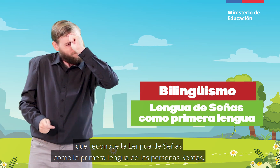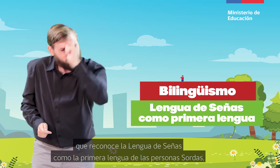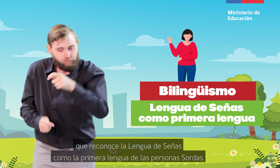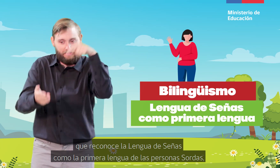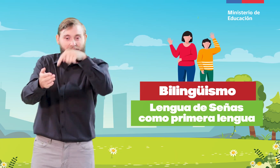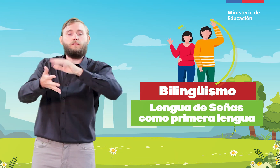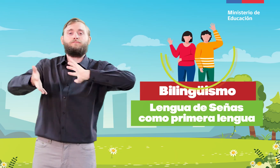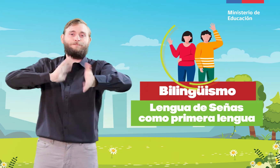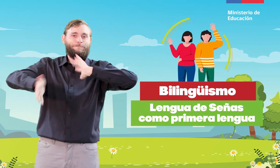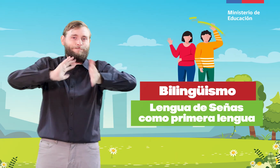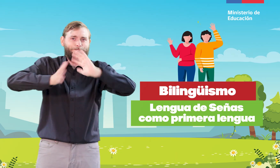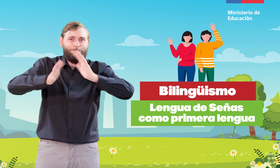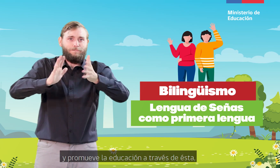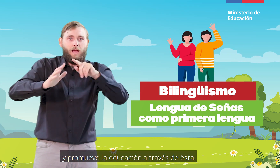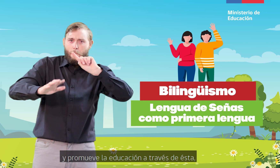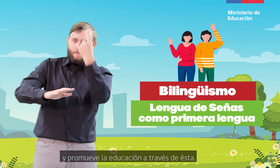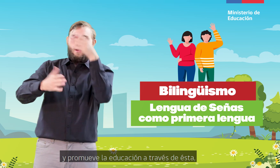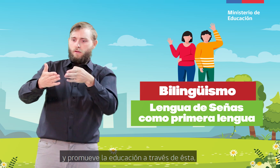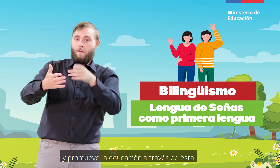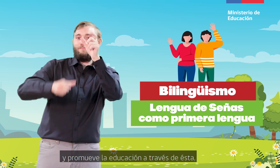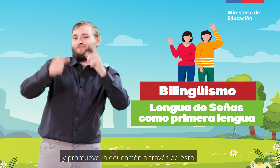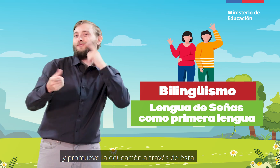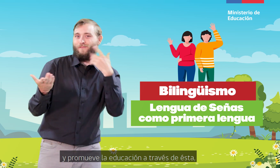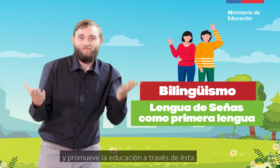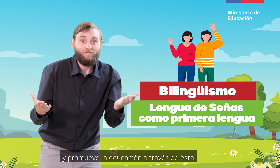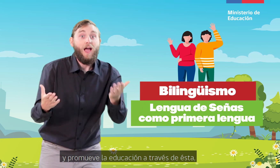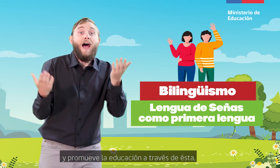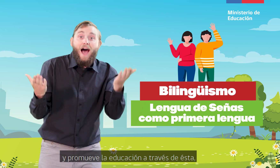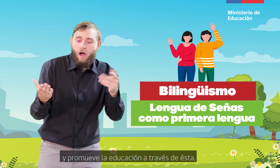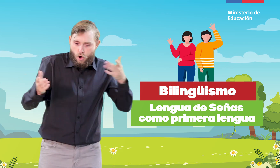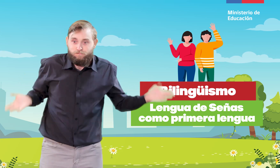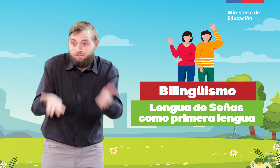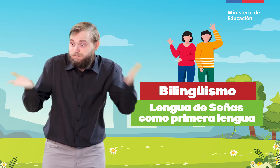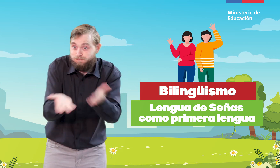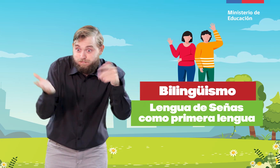sordas y promueve la educación a través de esta,